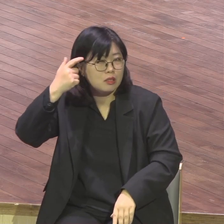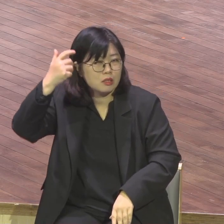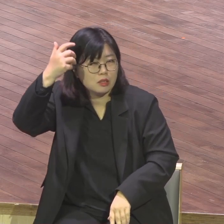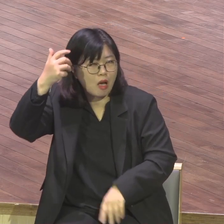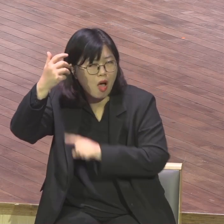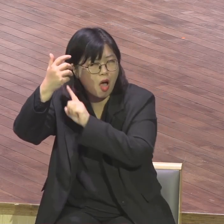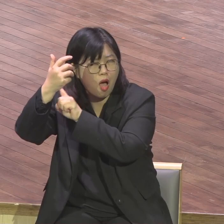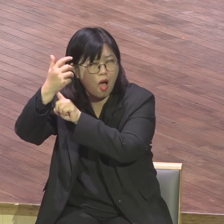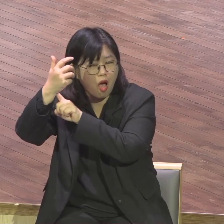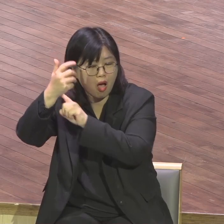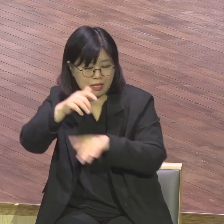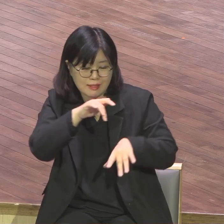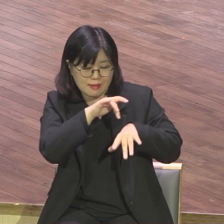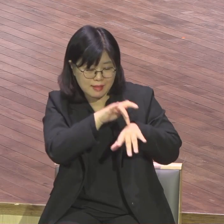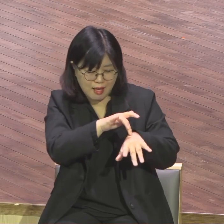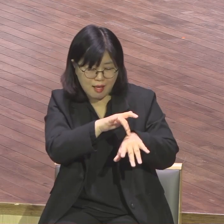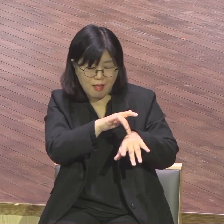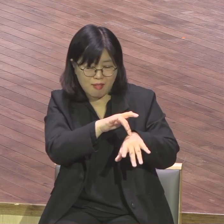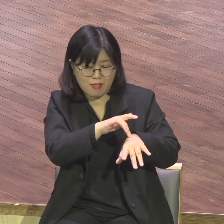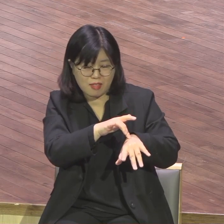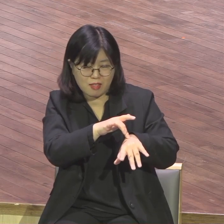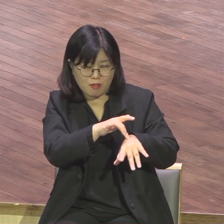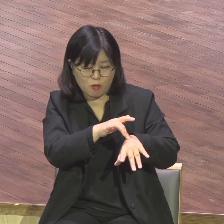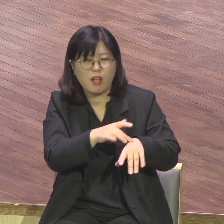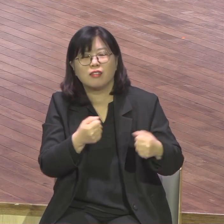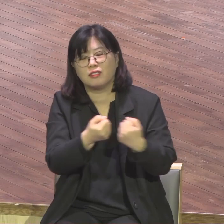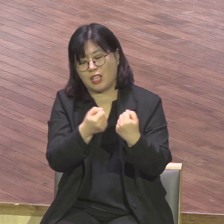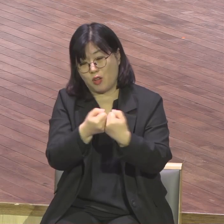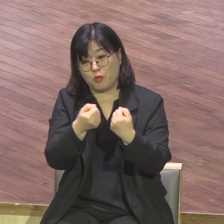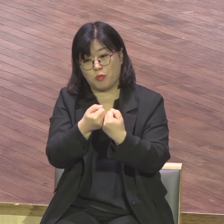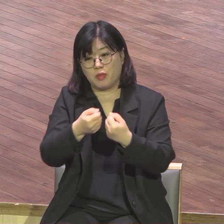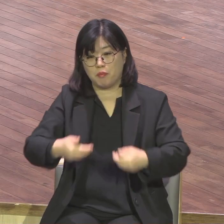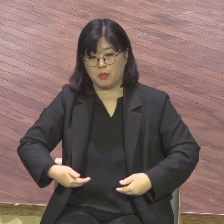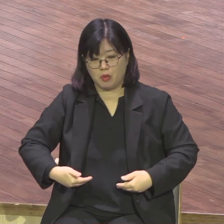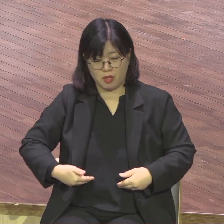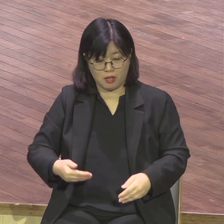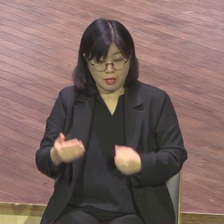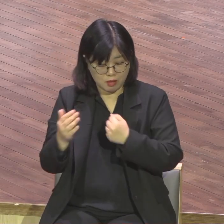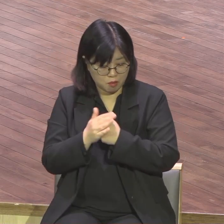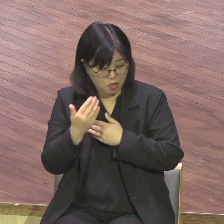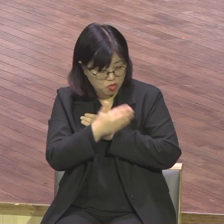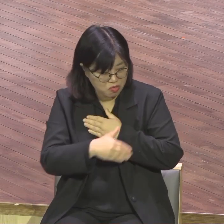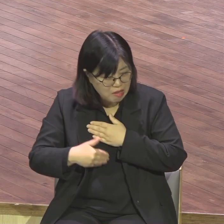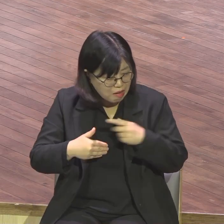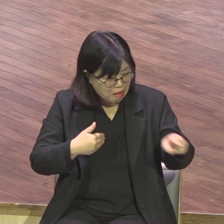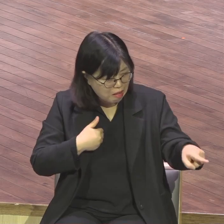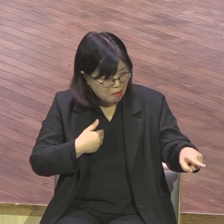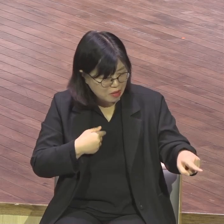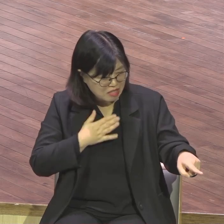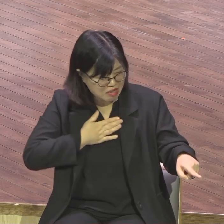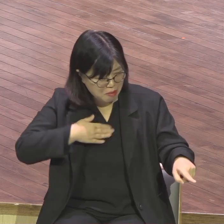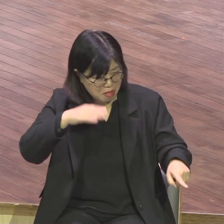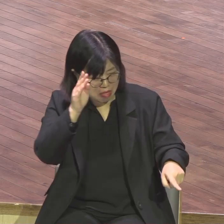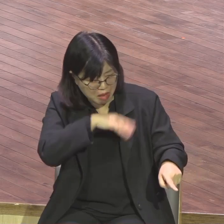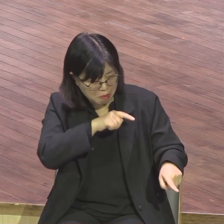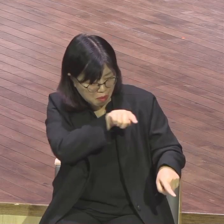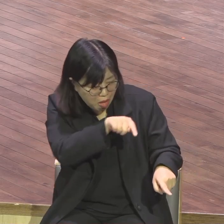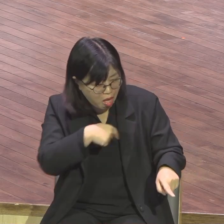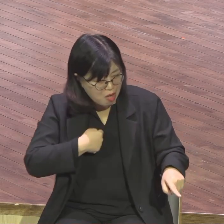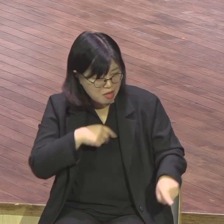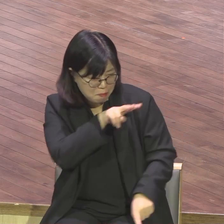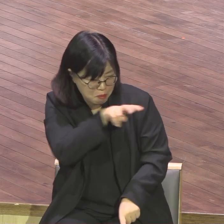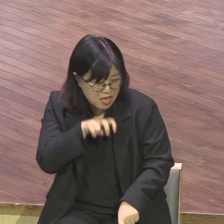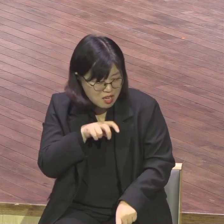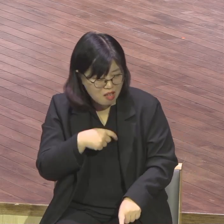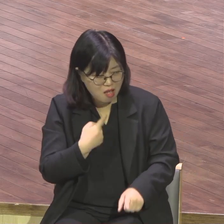하늘의 악한 영들과 뭐요? 영적 싸움이라고 그랬어요. 우리는 육신적 싸움하면 안 돼요. 사람을 미워하고